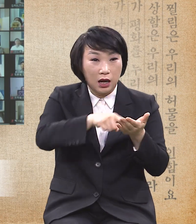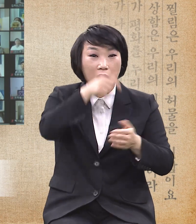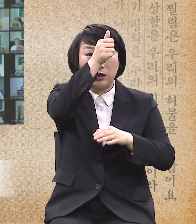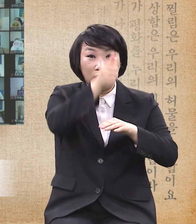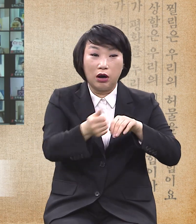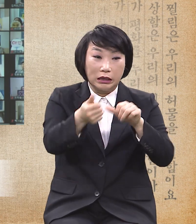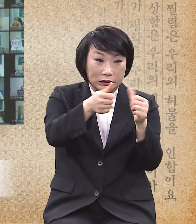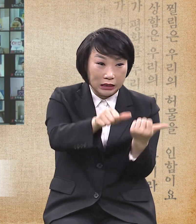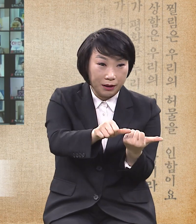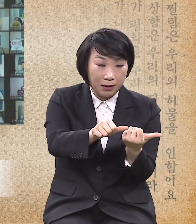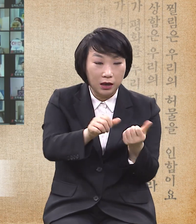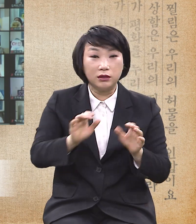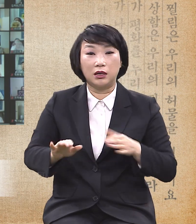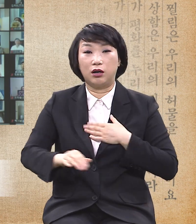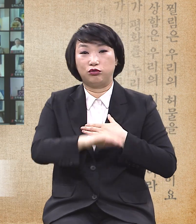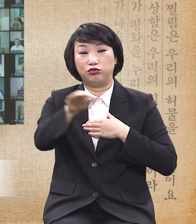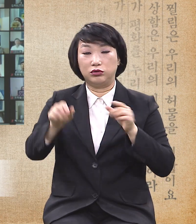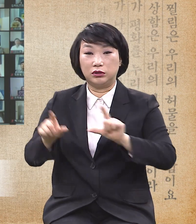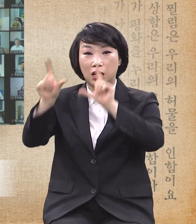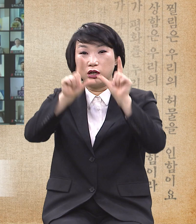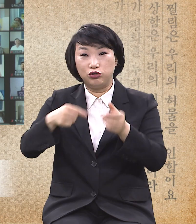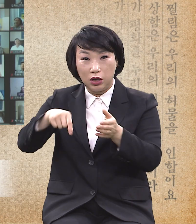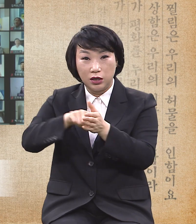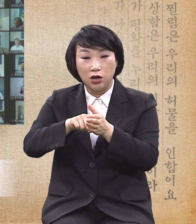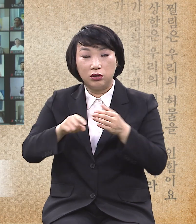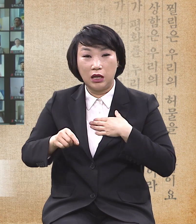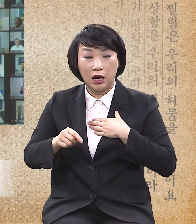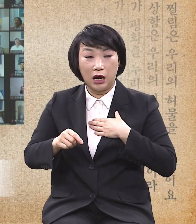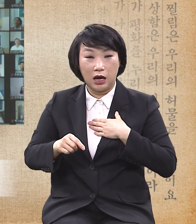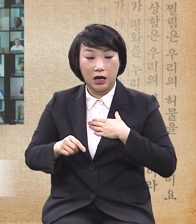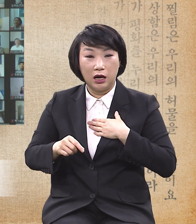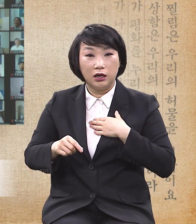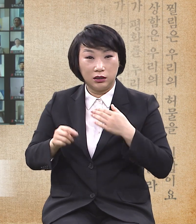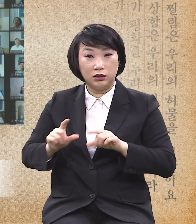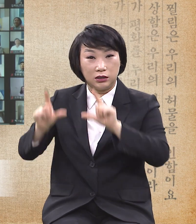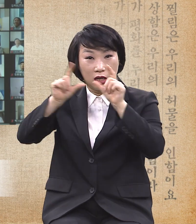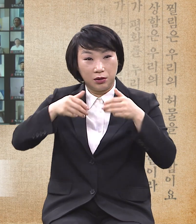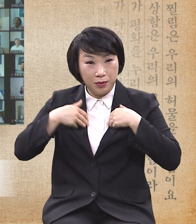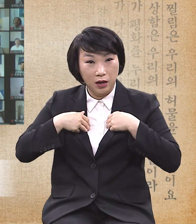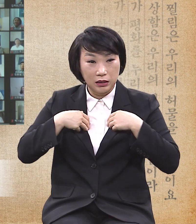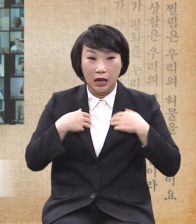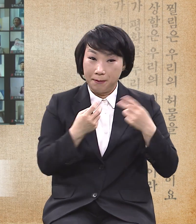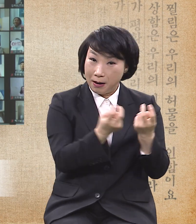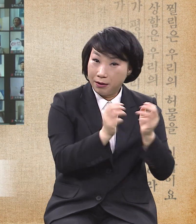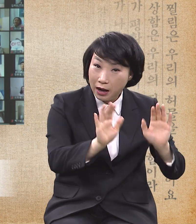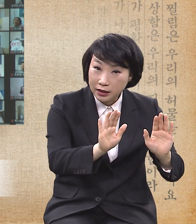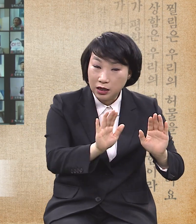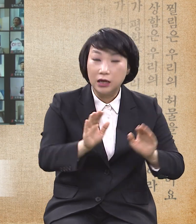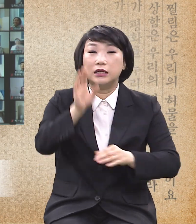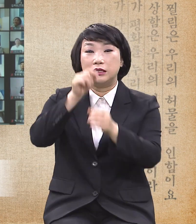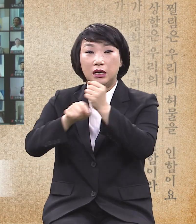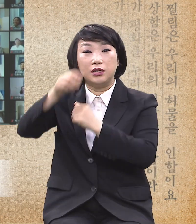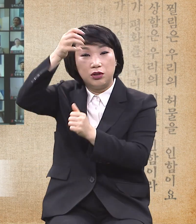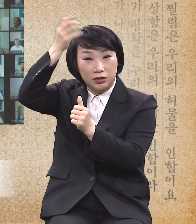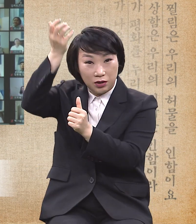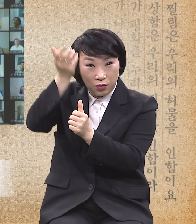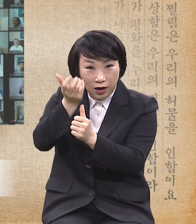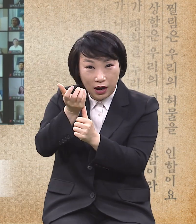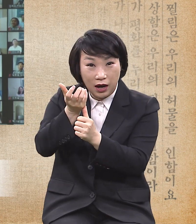사망이야. 살기 위해서 살아. 내 방법으로 살 수 없어. 진리의 성령이 내게